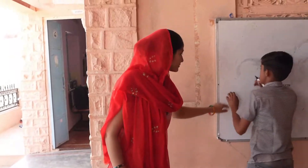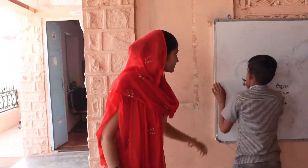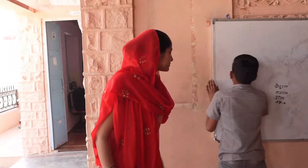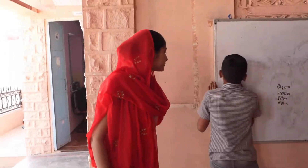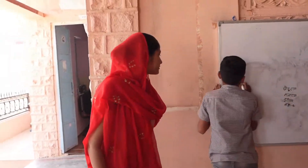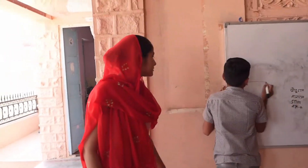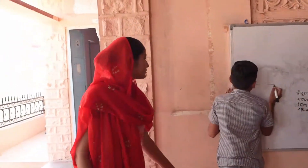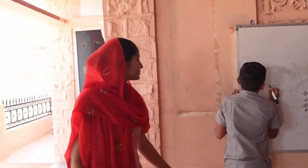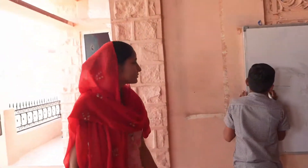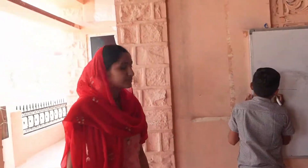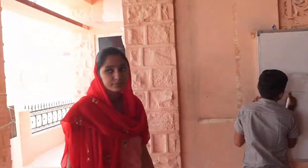आप इनसे